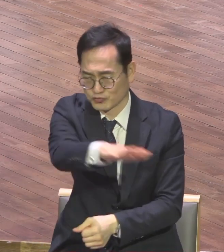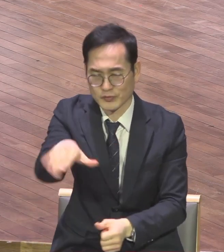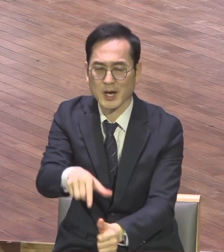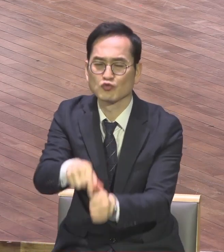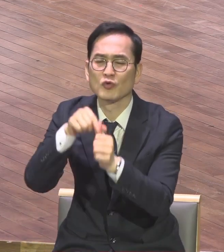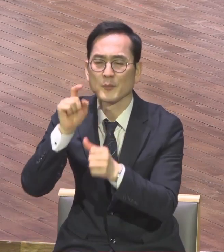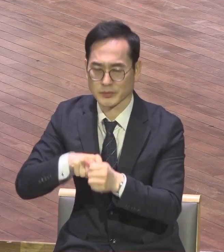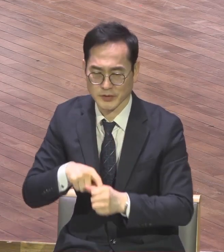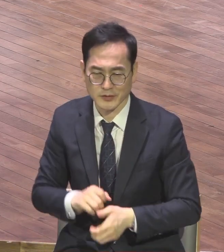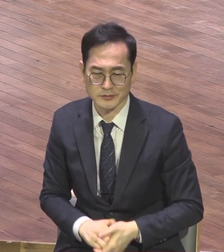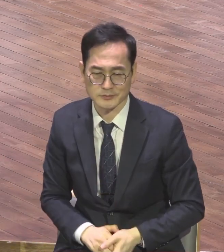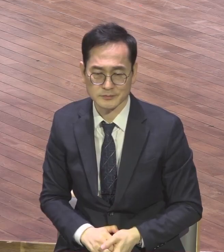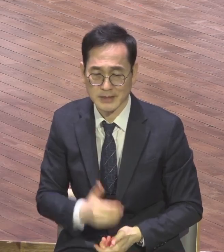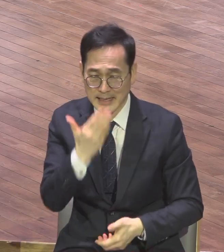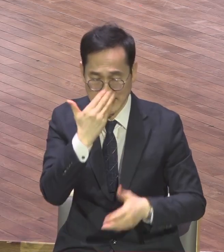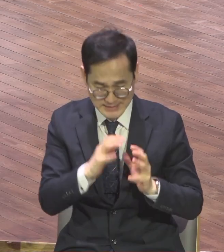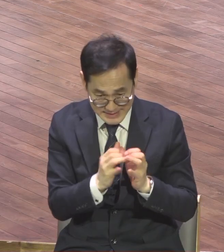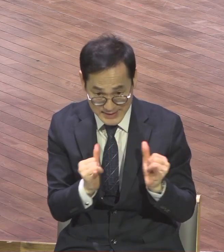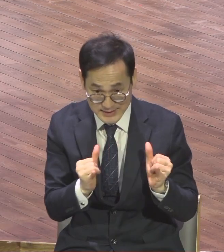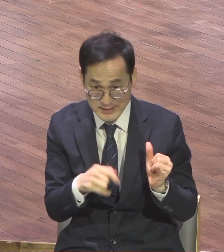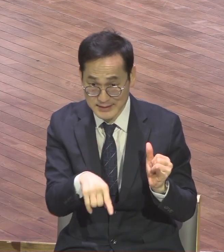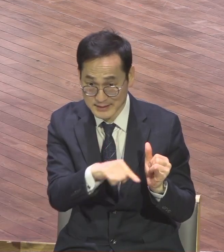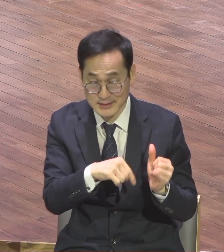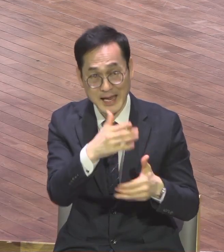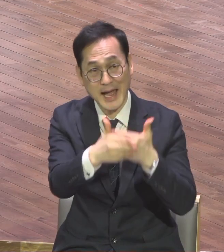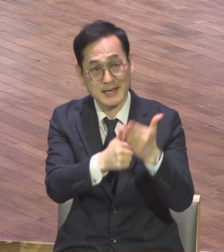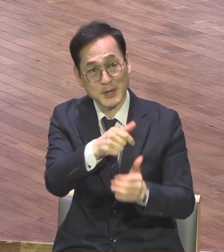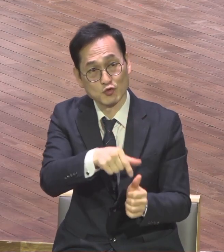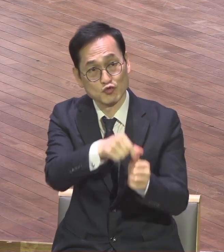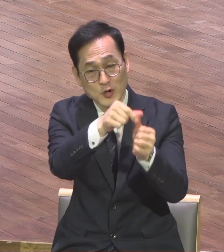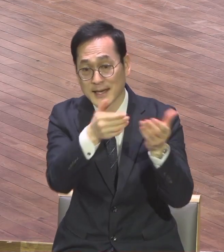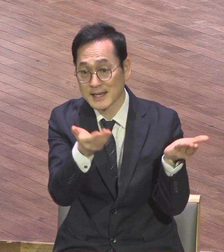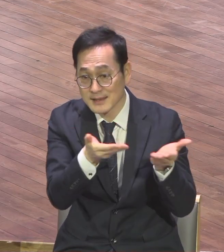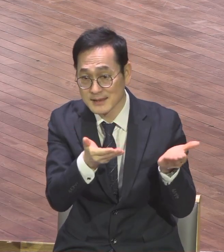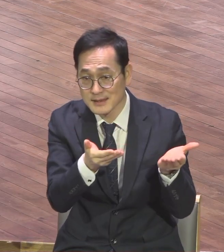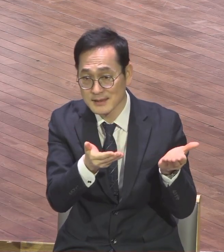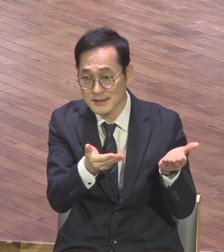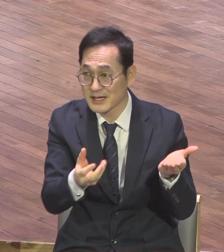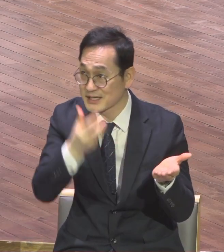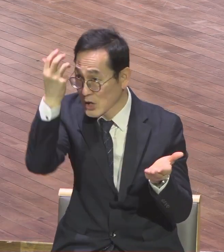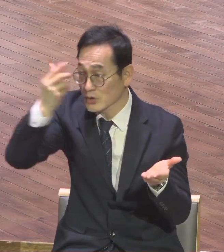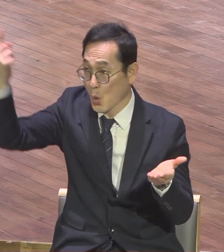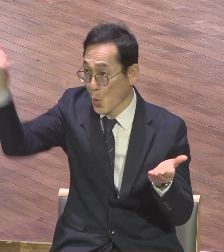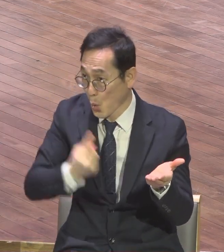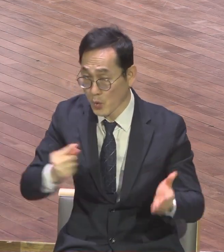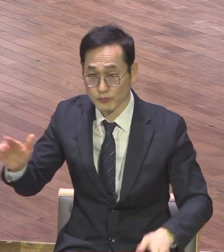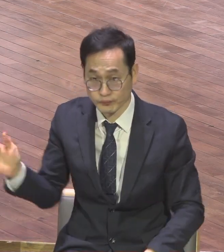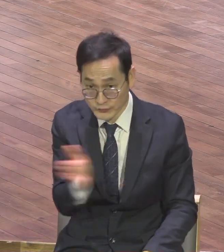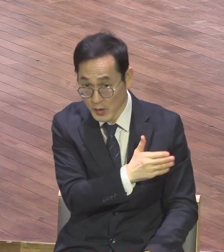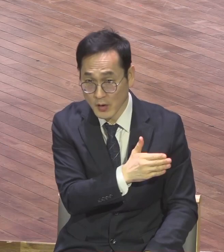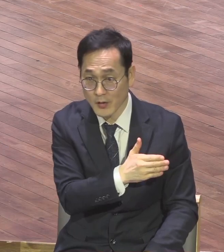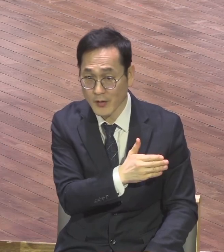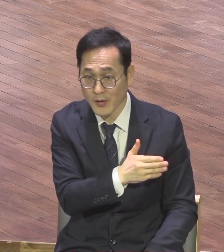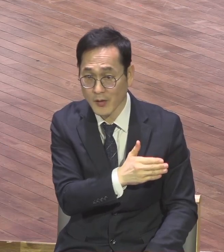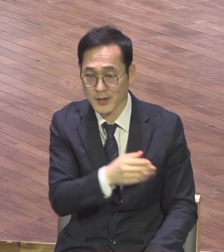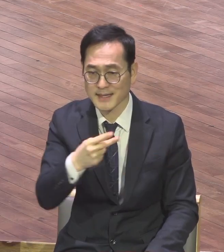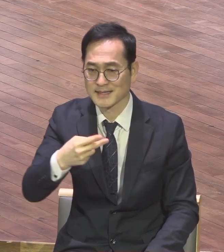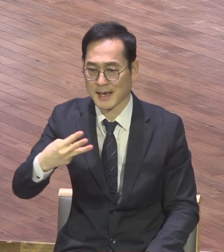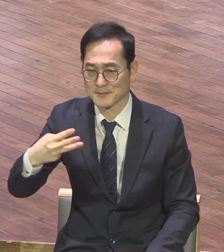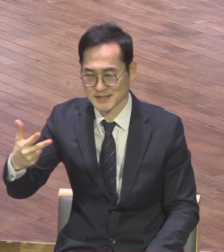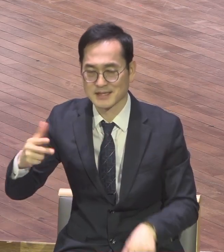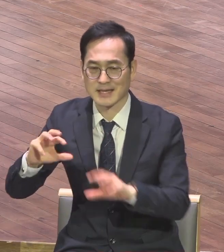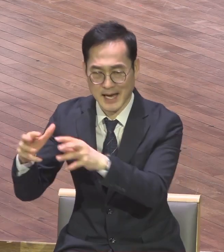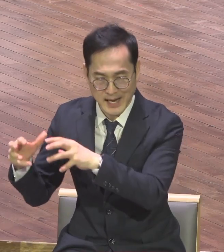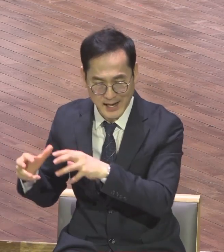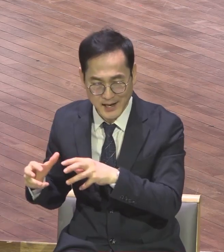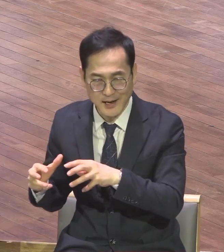무엇보다도 지금까지 이스라엘을 중심으로 이루었던 하나님의 구원사역 이제는 성령 임하고 난 이제부터는 이산출 나라